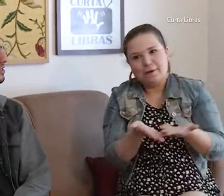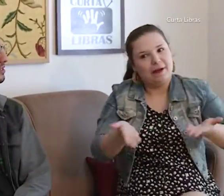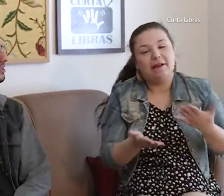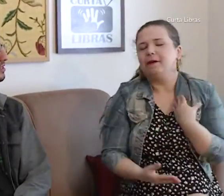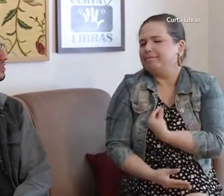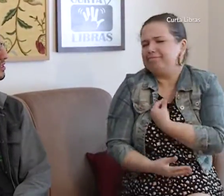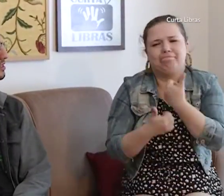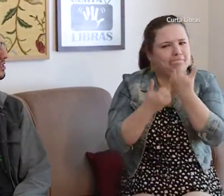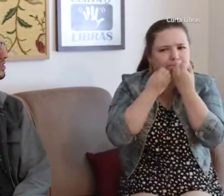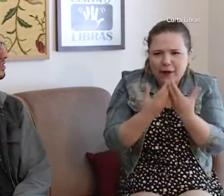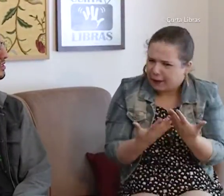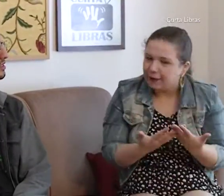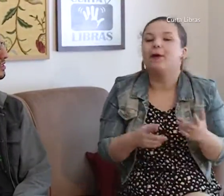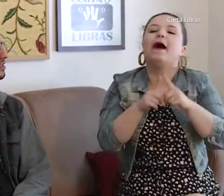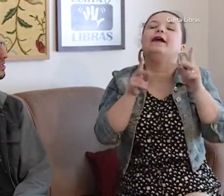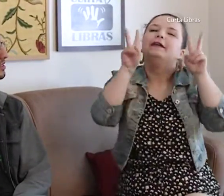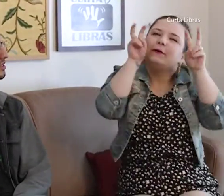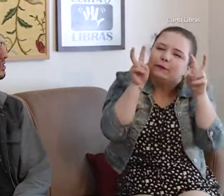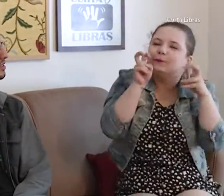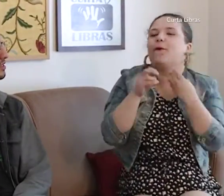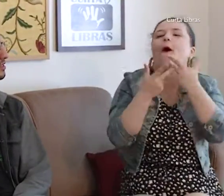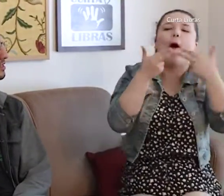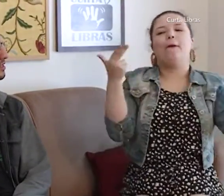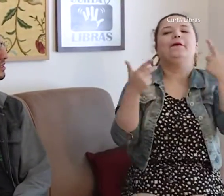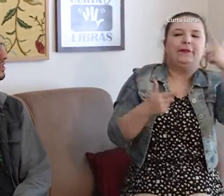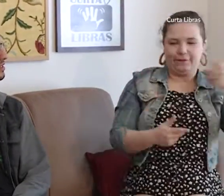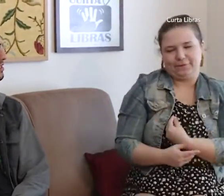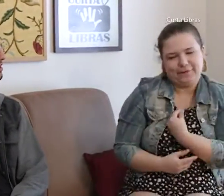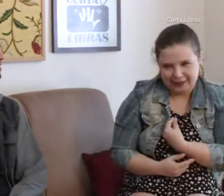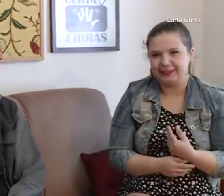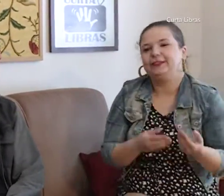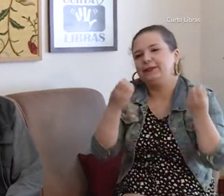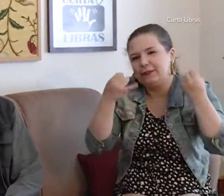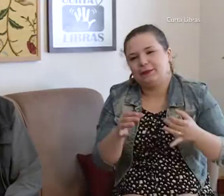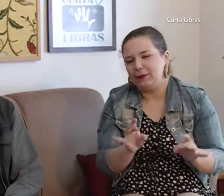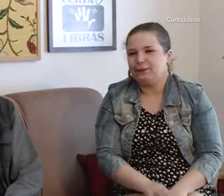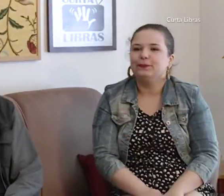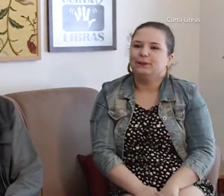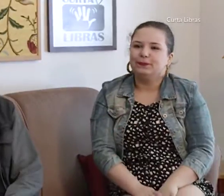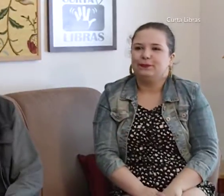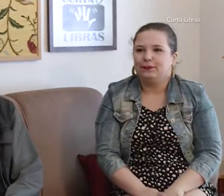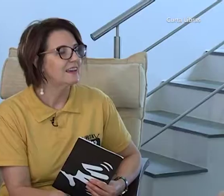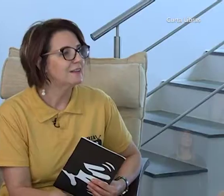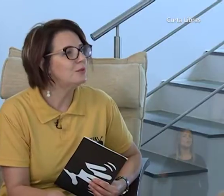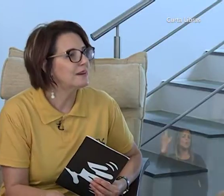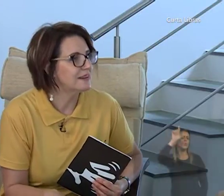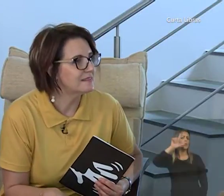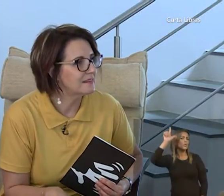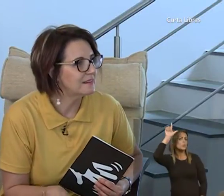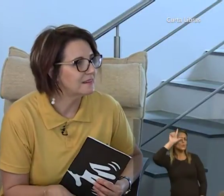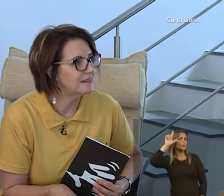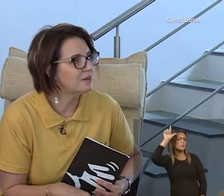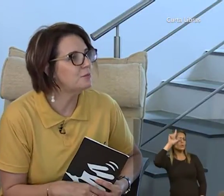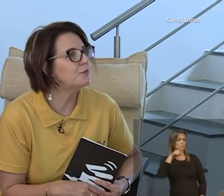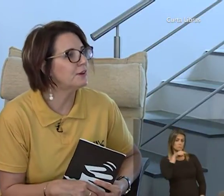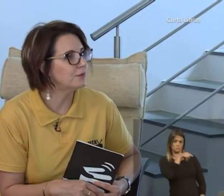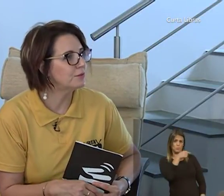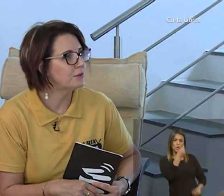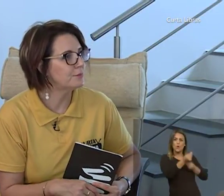o qual ainda estou cursando e me sinto muito bem e gosto muito do curso. Lucas, como foi o teu